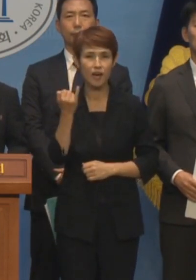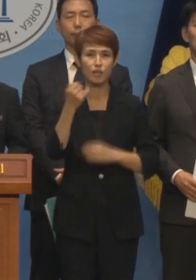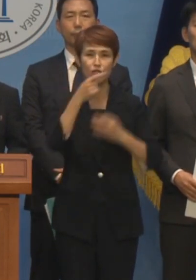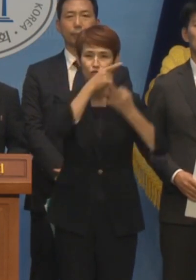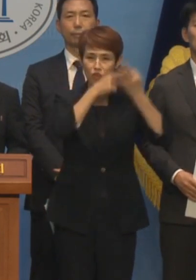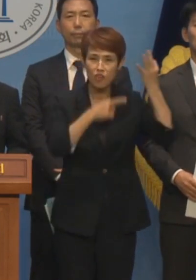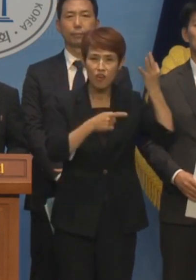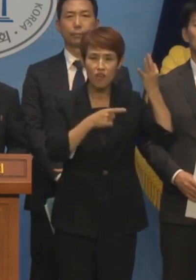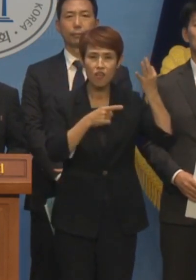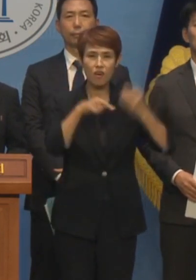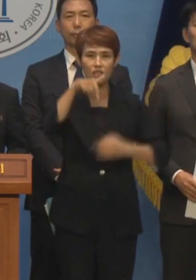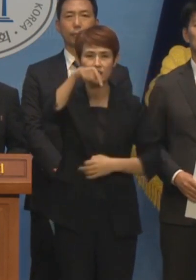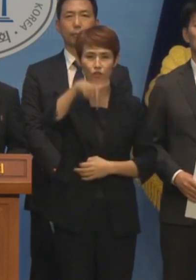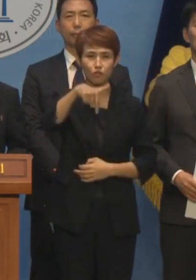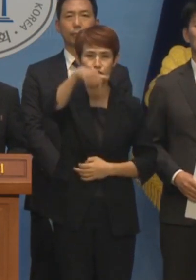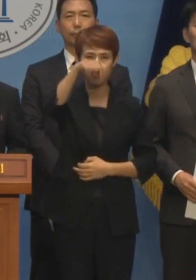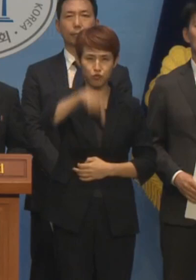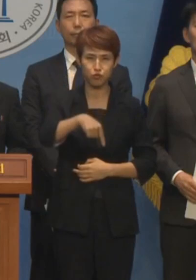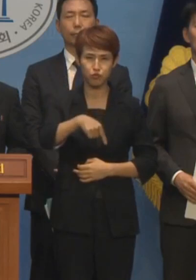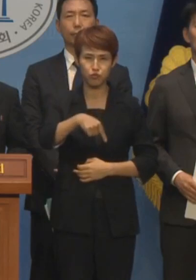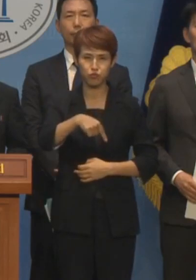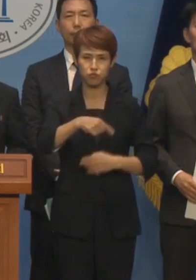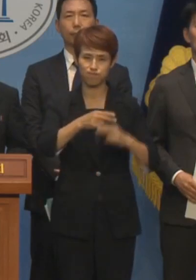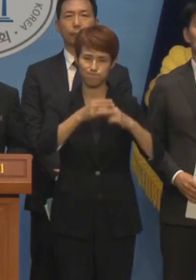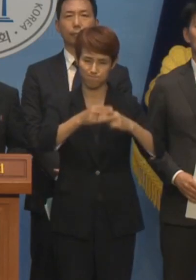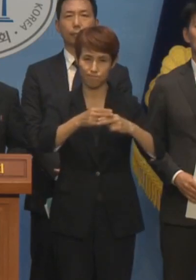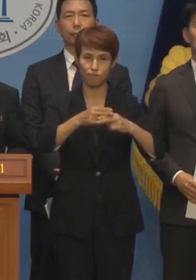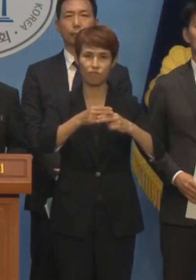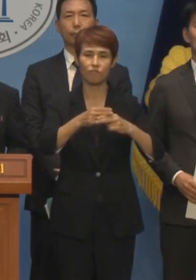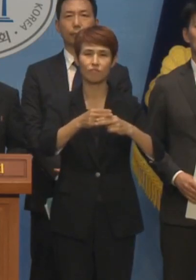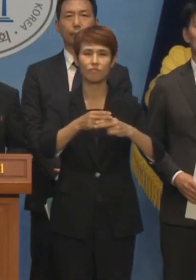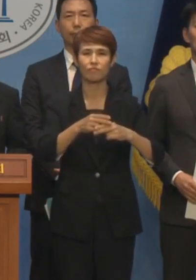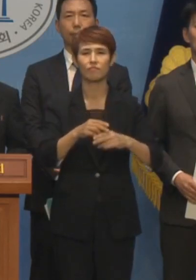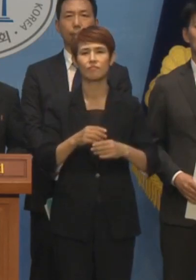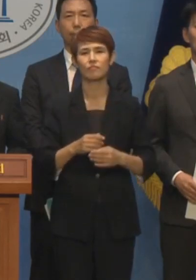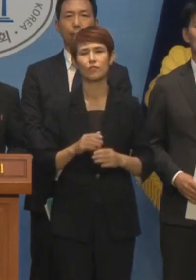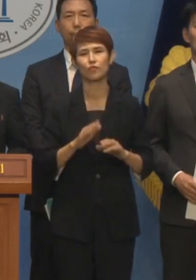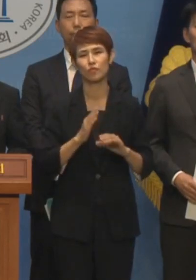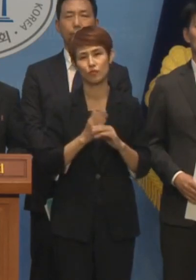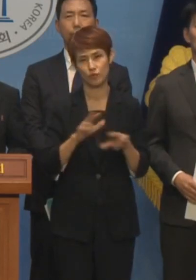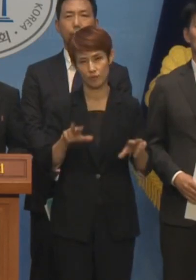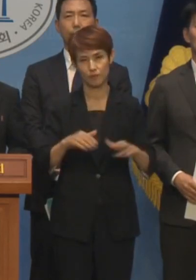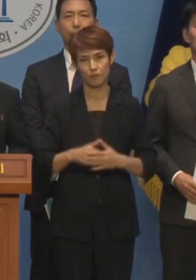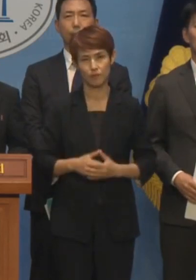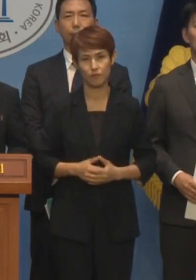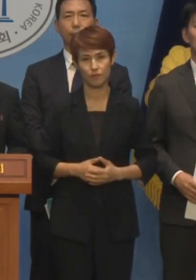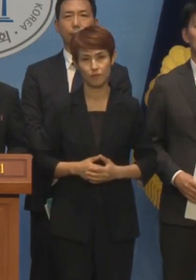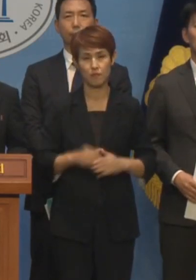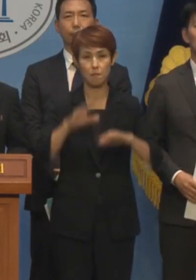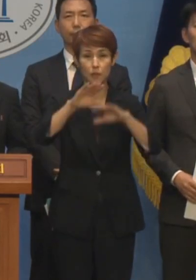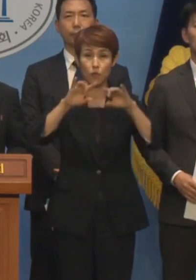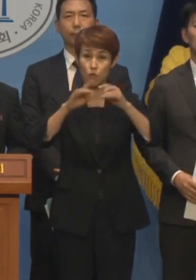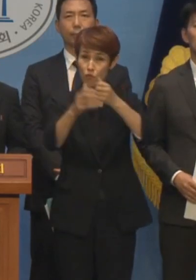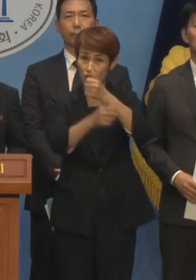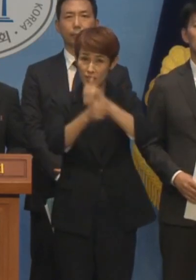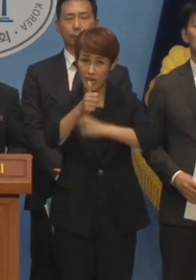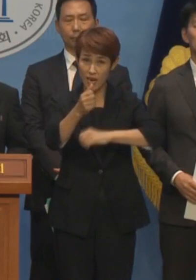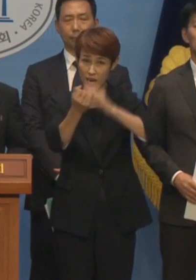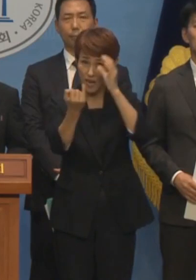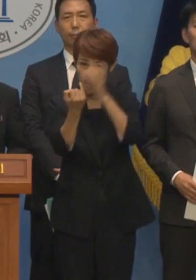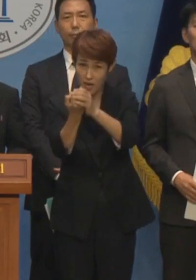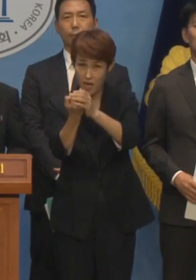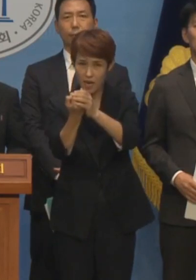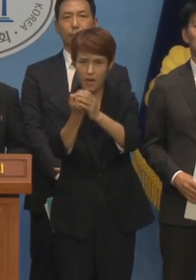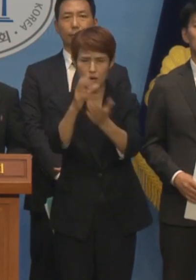극우 세력의 마지막 3막 3장이 펼쳐지고 있다. 그 인사의 하나가 이번 방통위원장